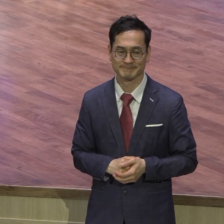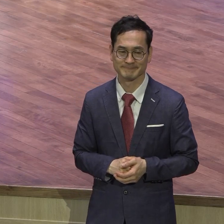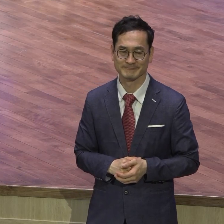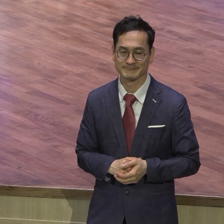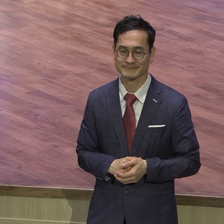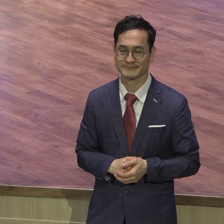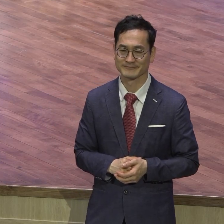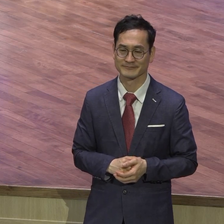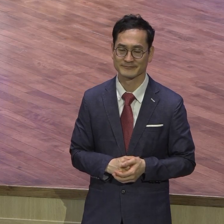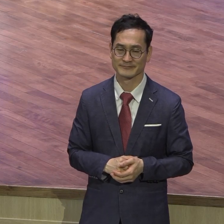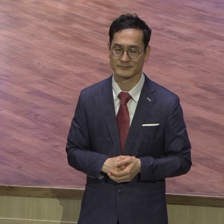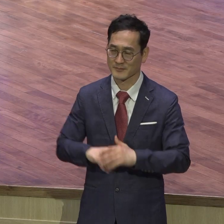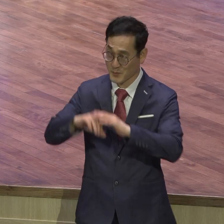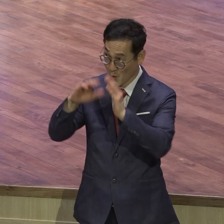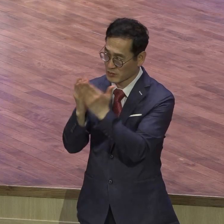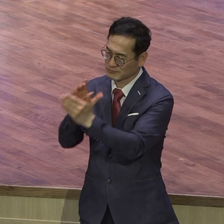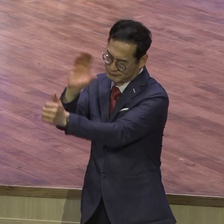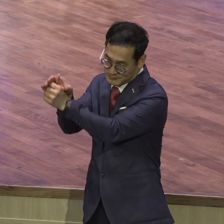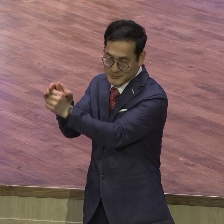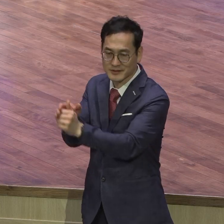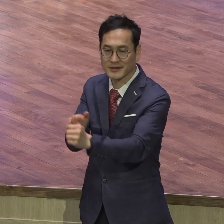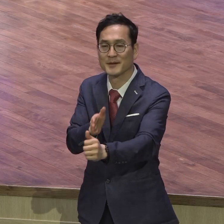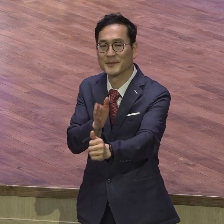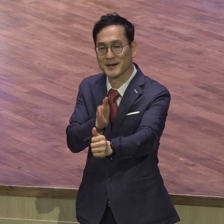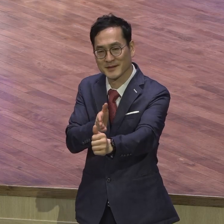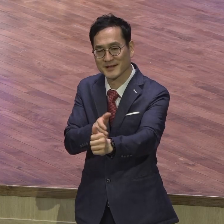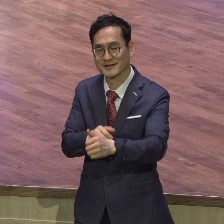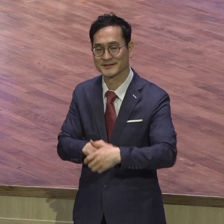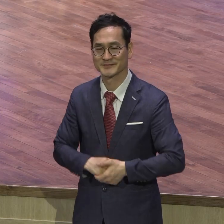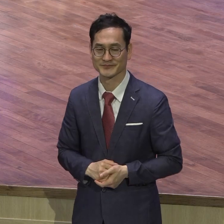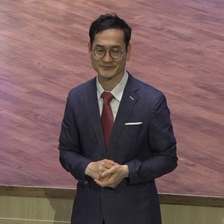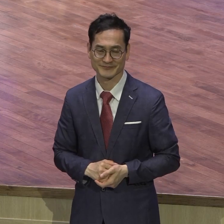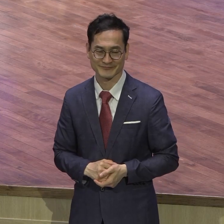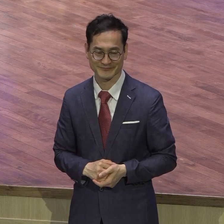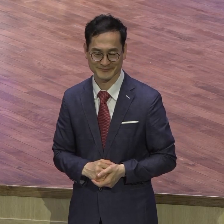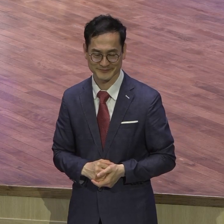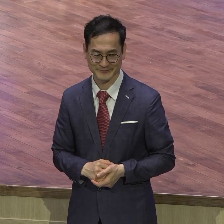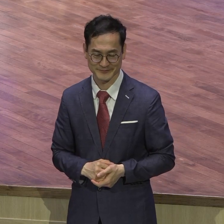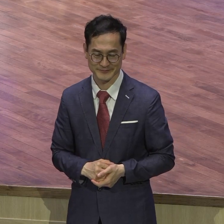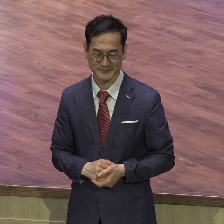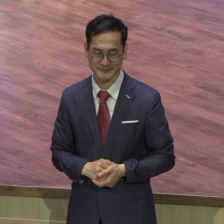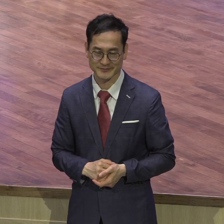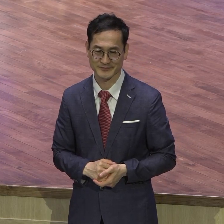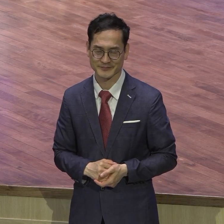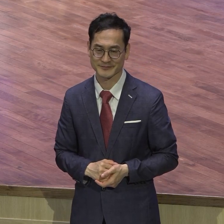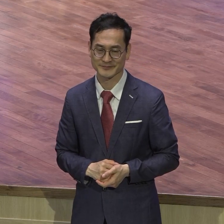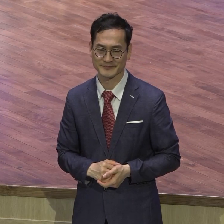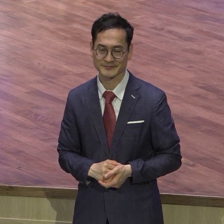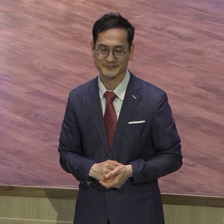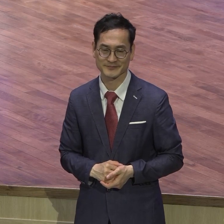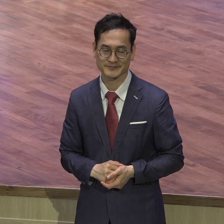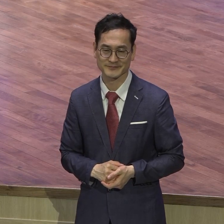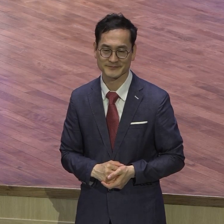맡기시 바랍니다 맡기고 그냥 편안하게 인도받아야 돼요 아무 미길 사항이 없어야 돼